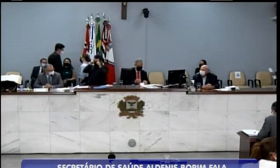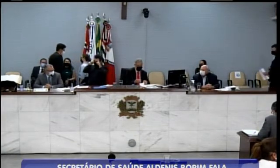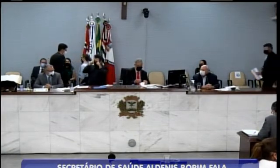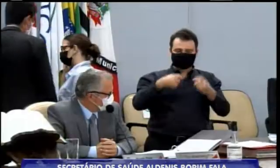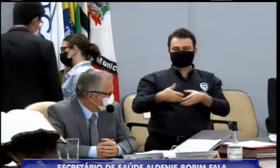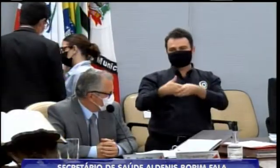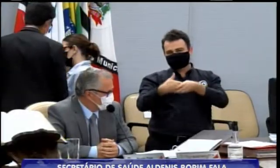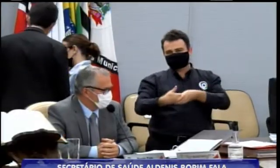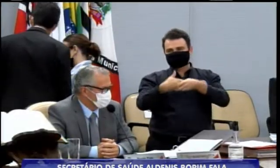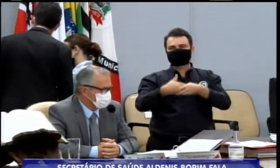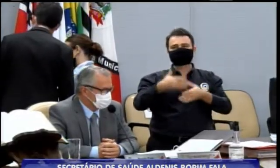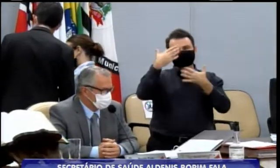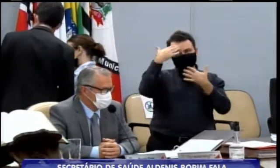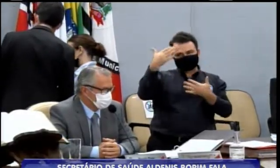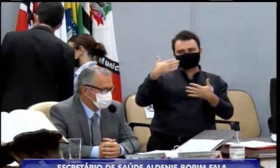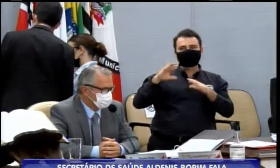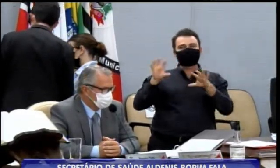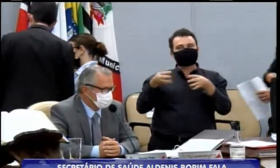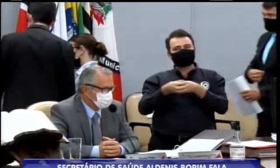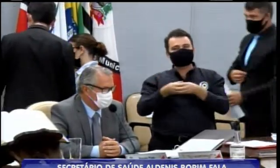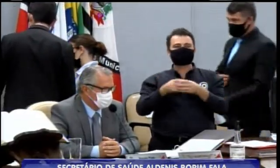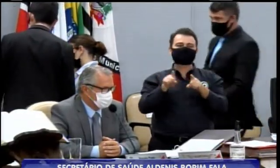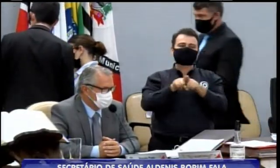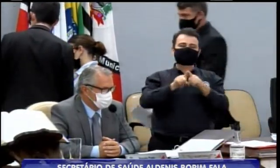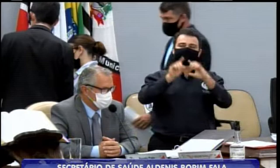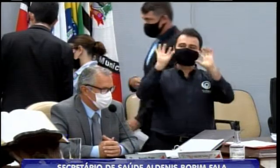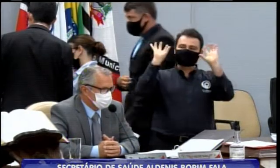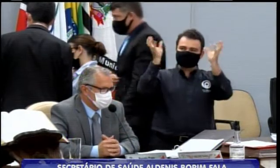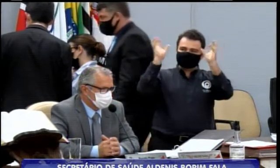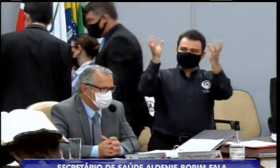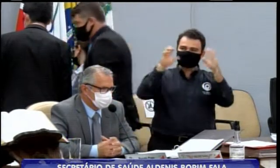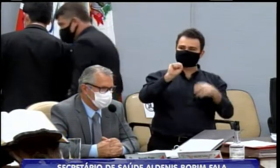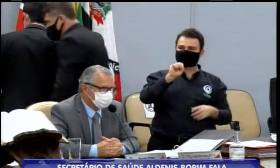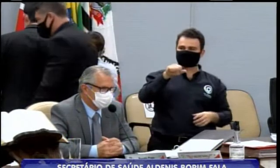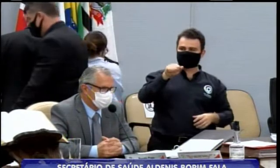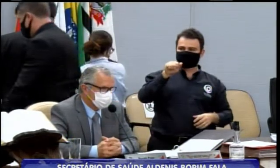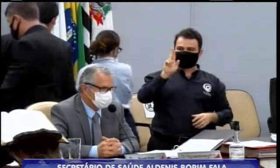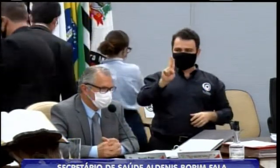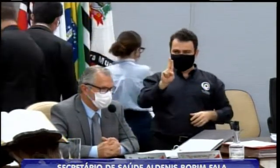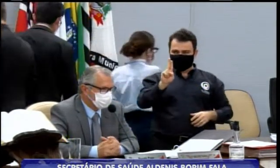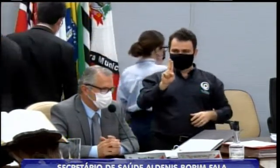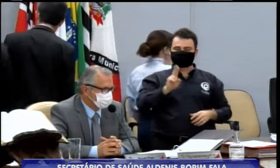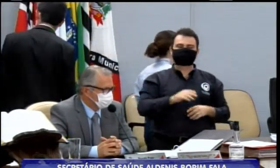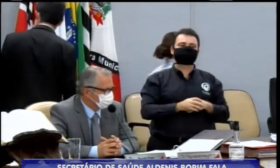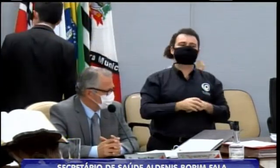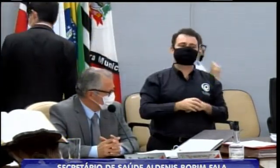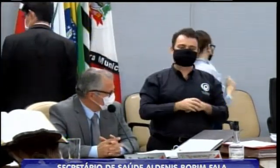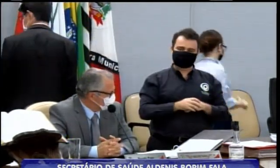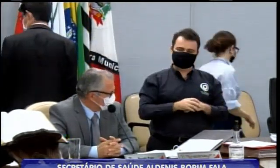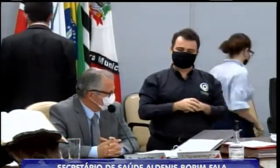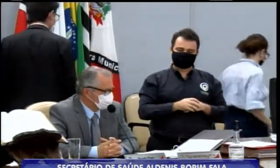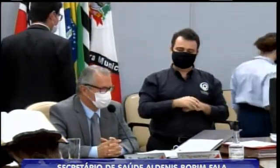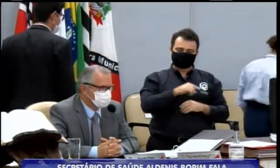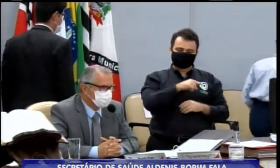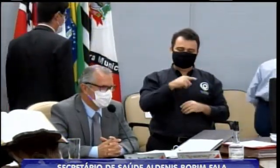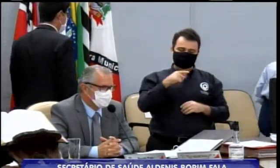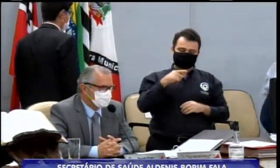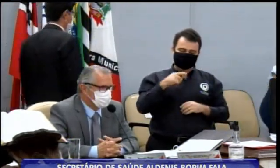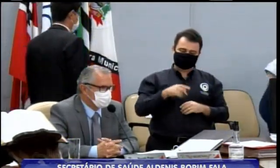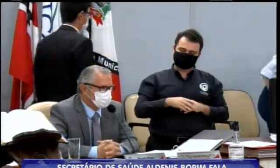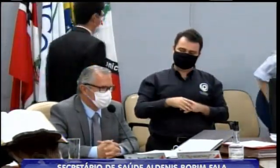sua equipe, o SAMU, e dizer, eu disse aqui, em uma fala, o doutor Aldenes não estava aqui